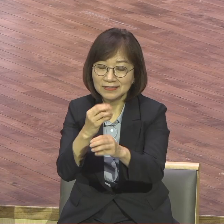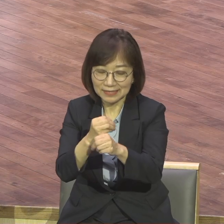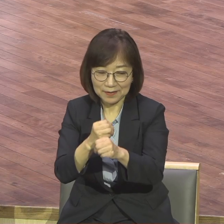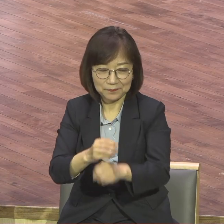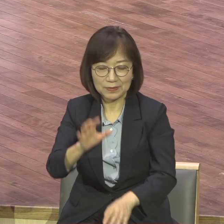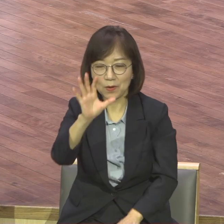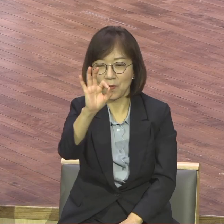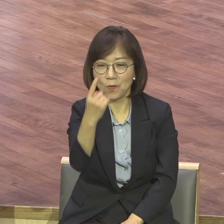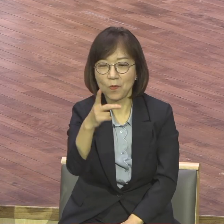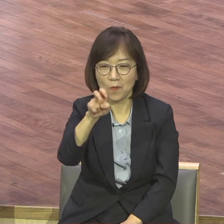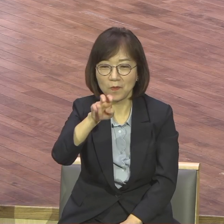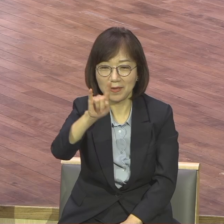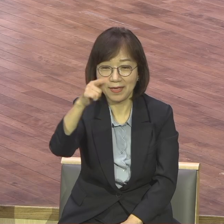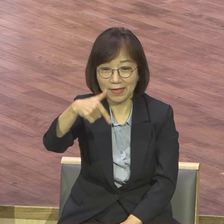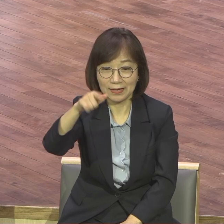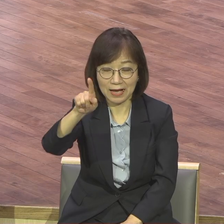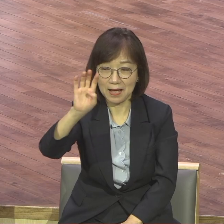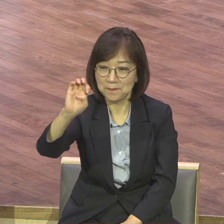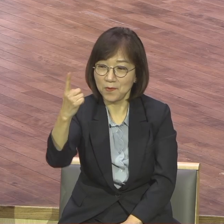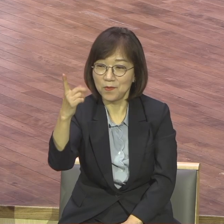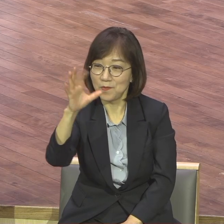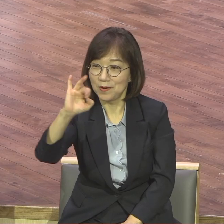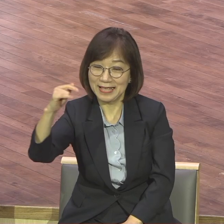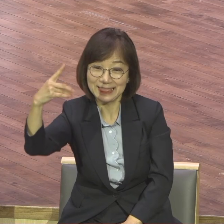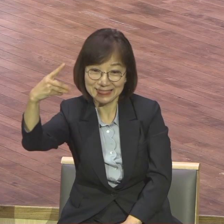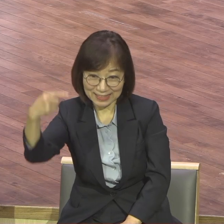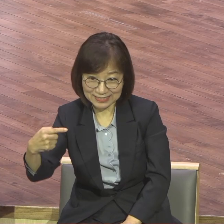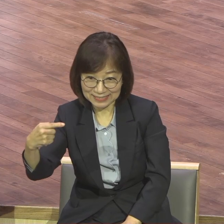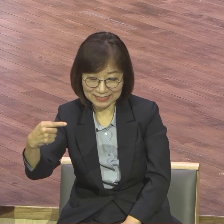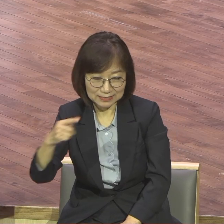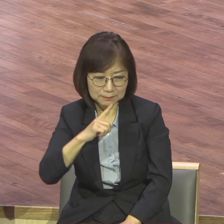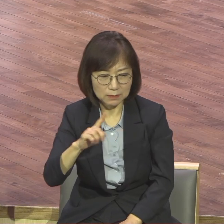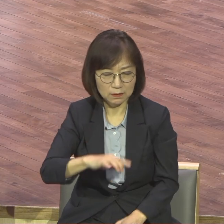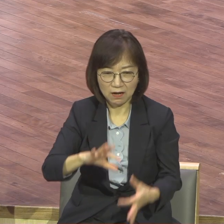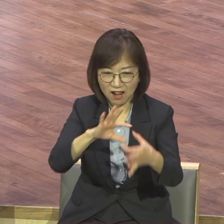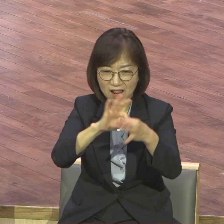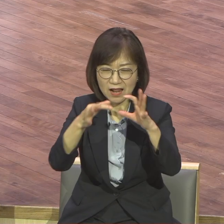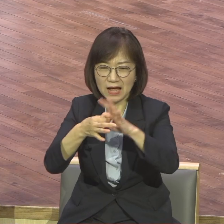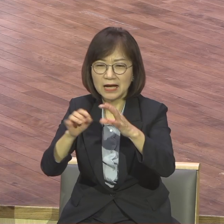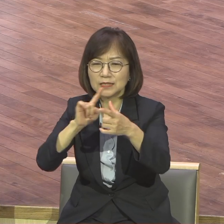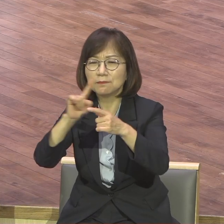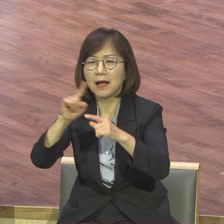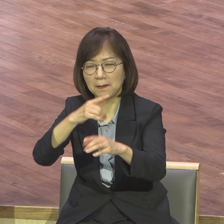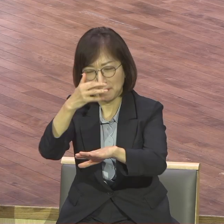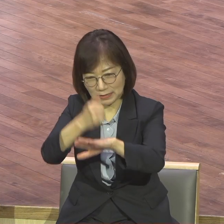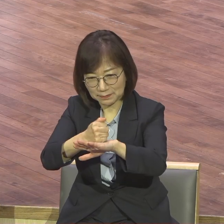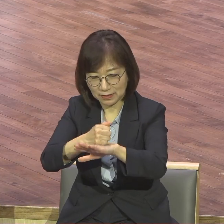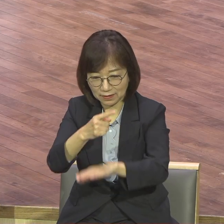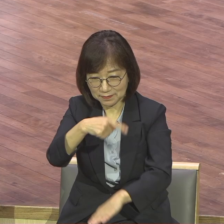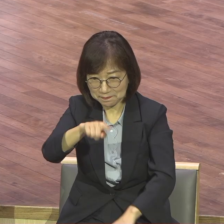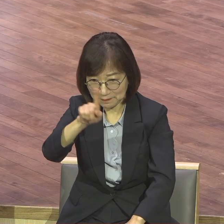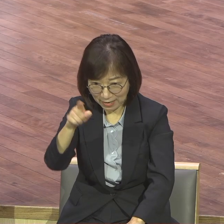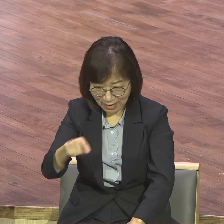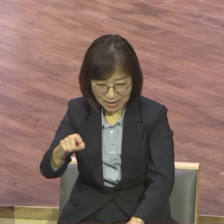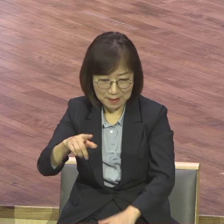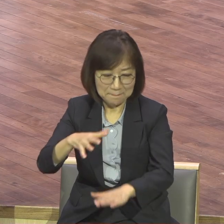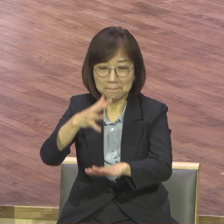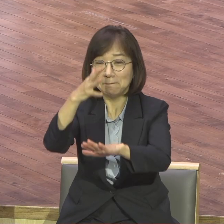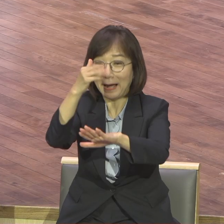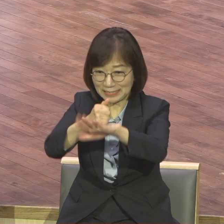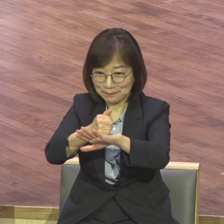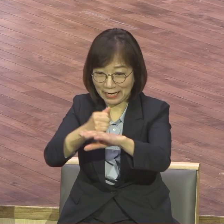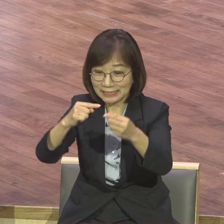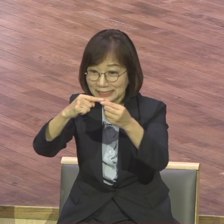말합니다. 오메가 포인트. 헬라의 마지막 스펠링이 오메가 알파. 오메가 시작과 끝. 알파 시작이